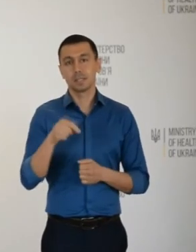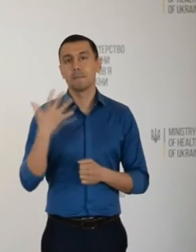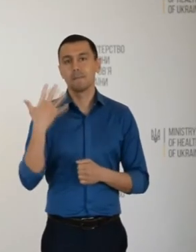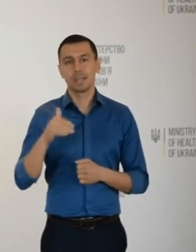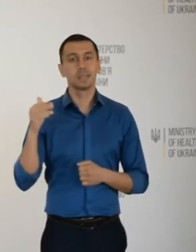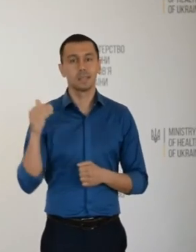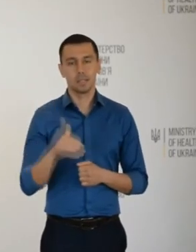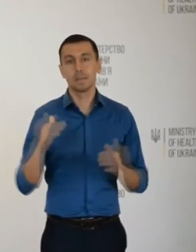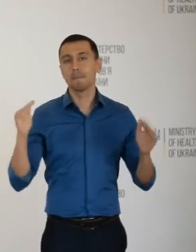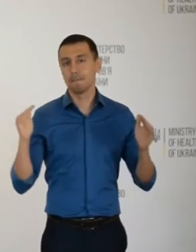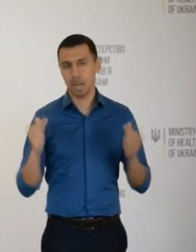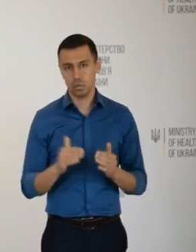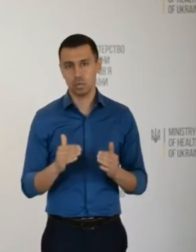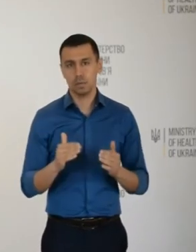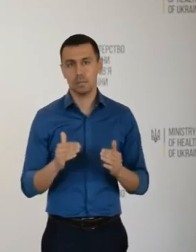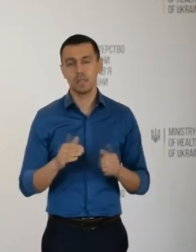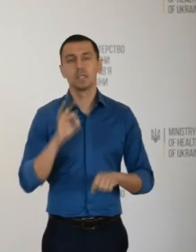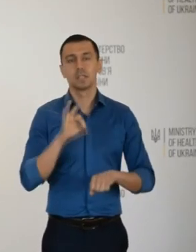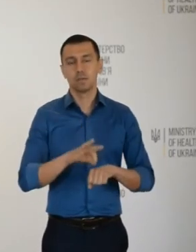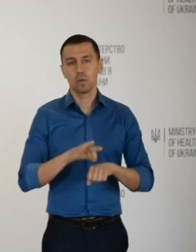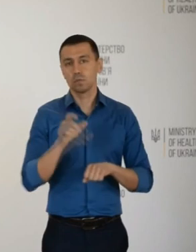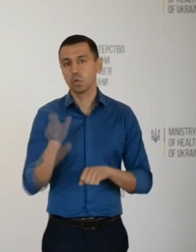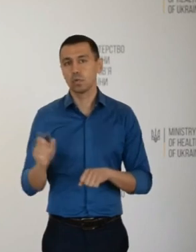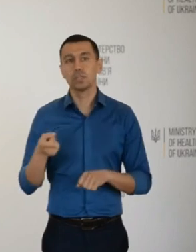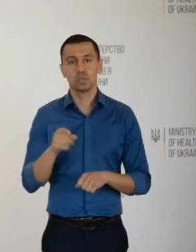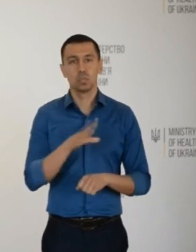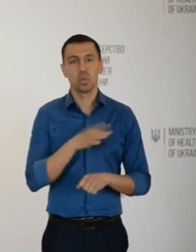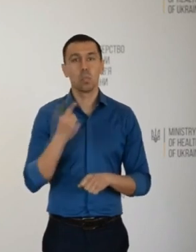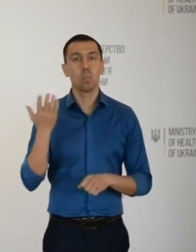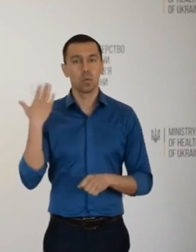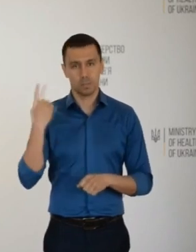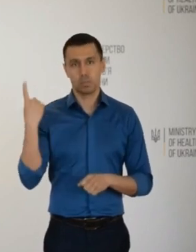13,5 тисяч менше захворівших, ніж було на позаминулому тижні.